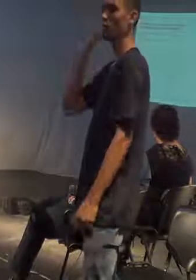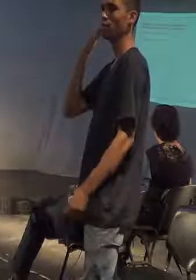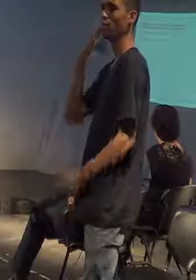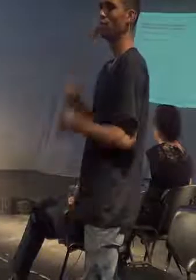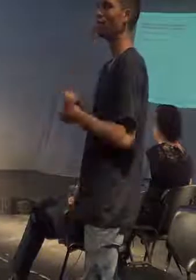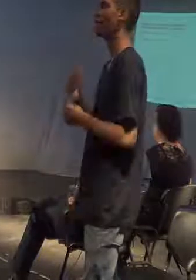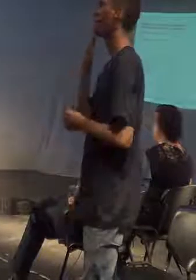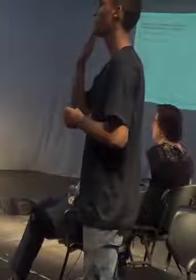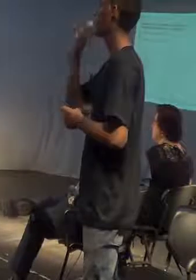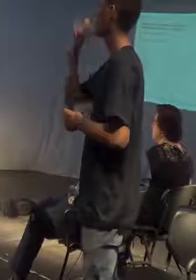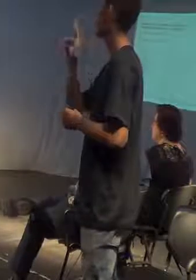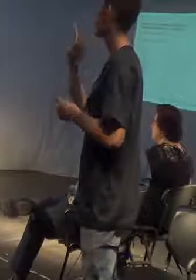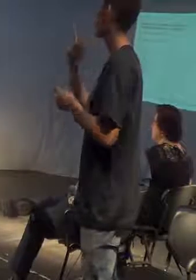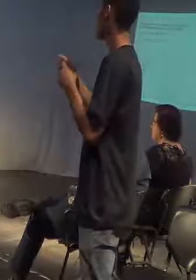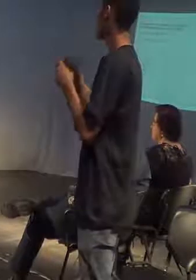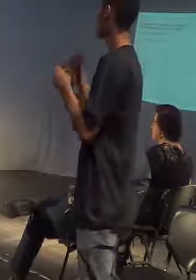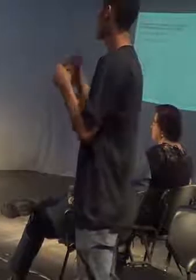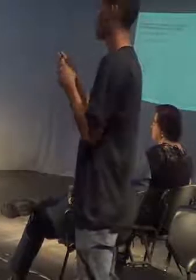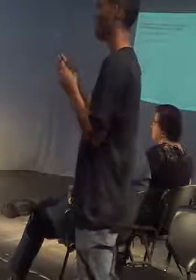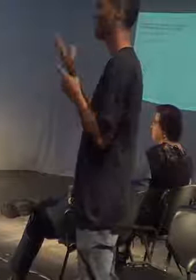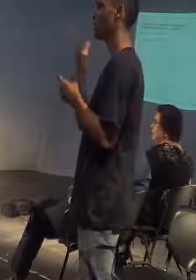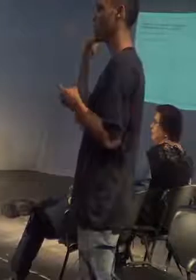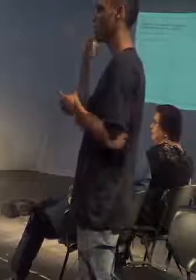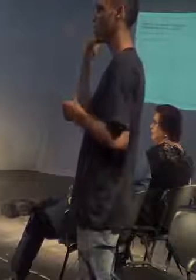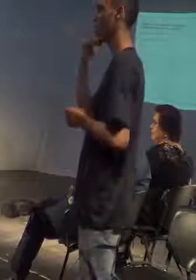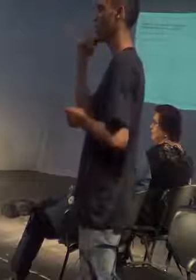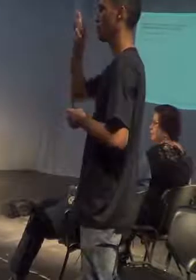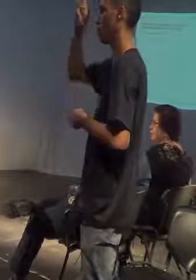pensou coisas que hoje nós estamos usufruindo. Ele criou